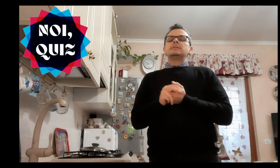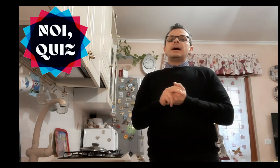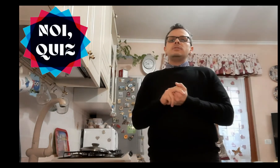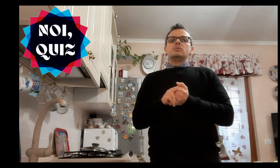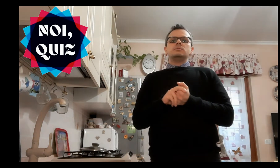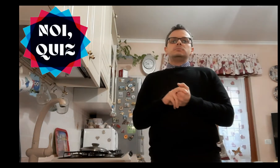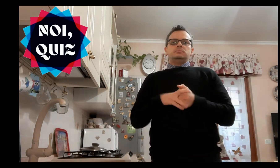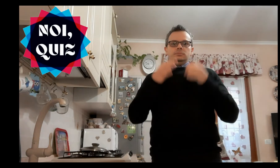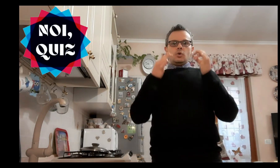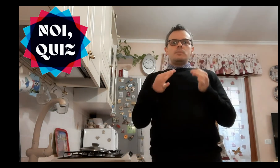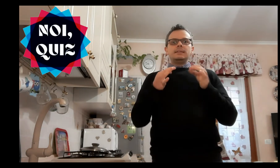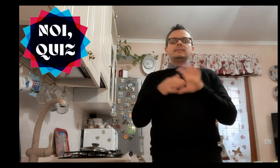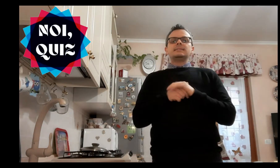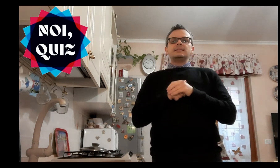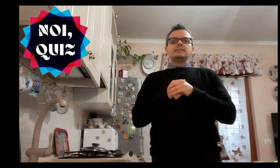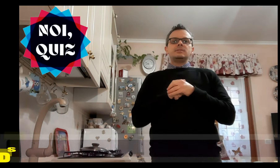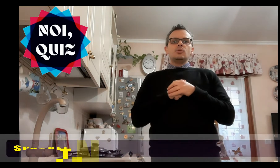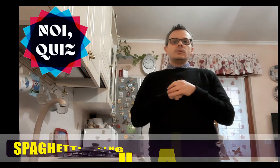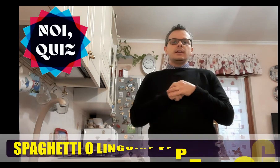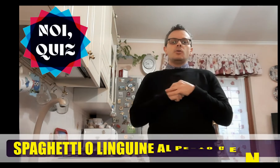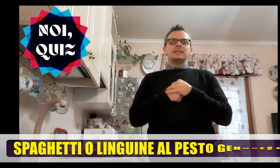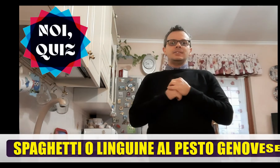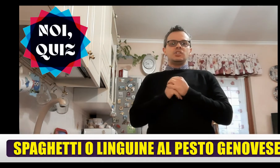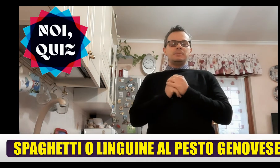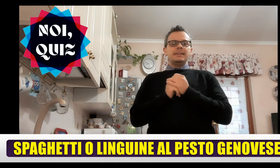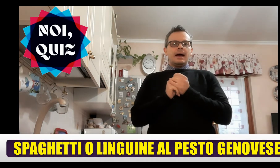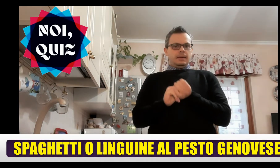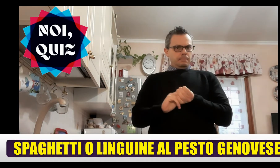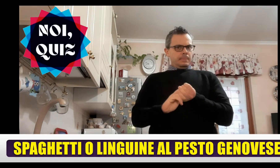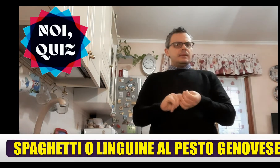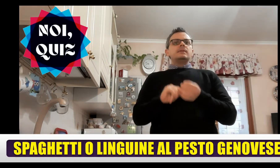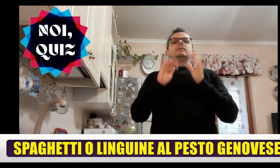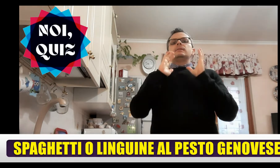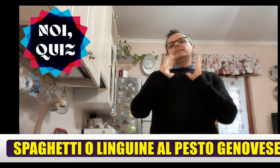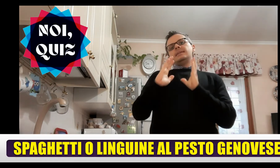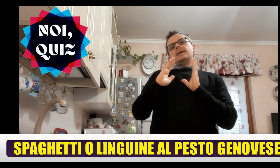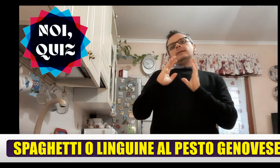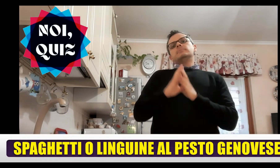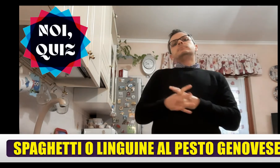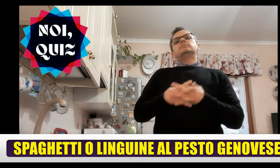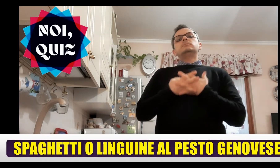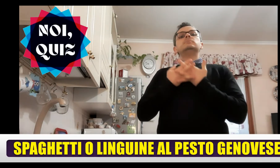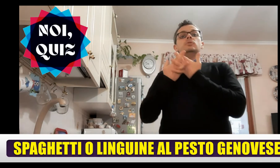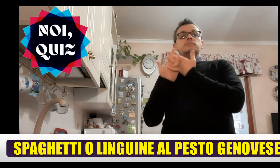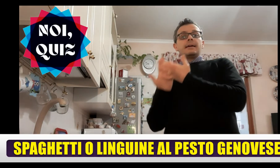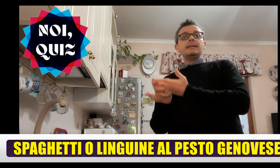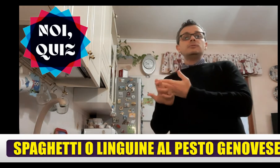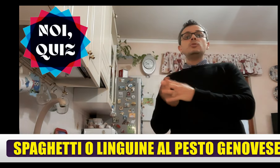mortaio come da tradizione, come da disciplinare, richiede lo spaghetto o